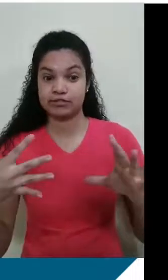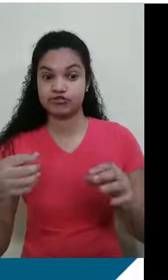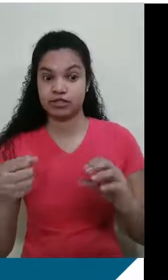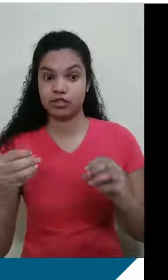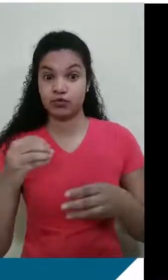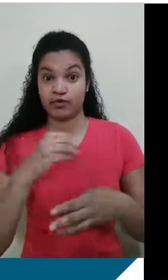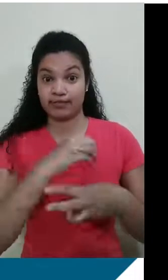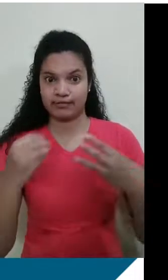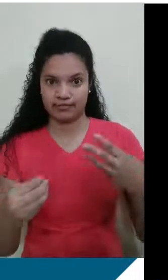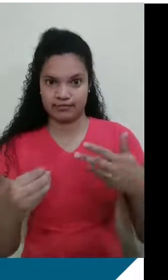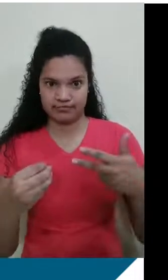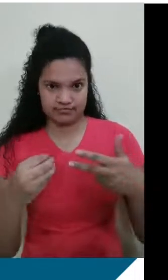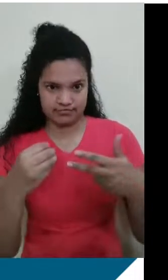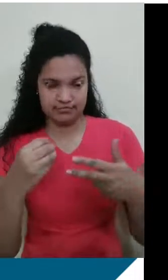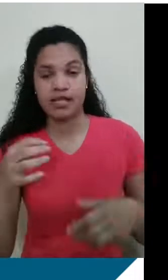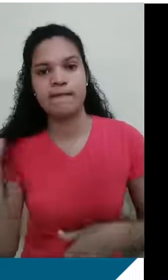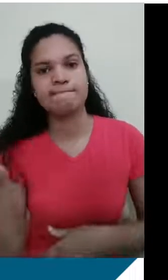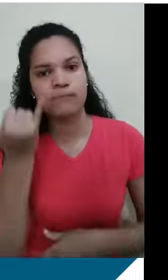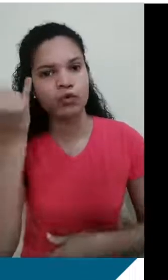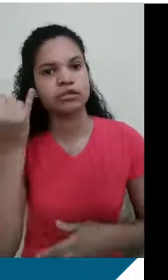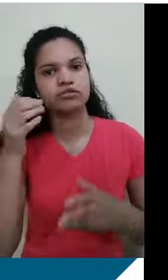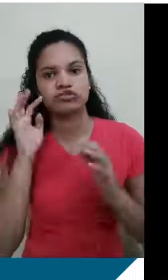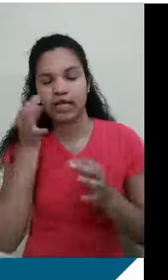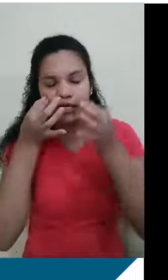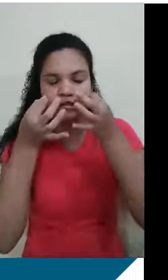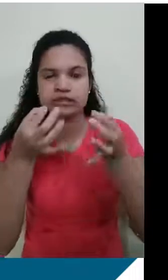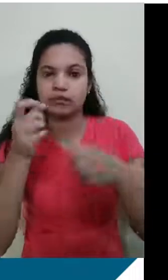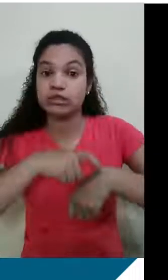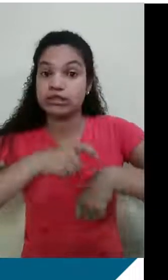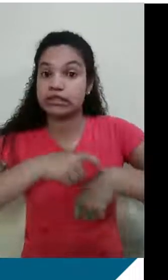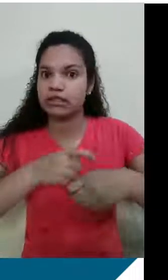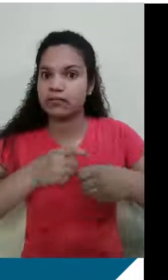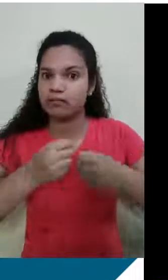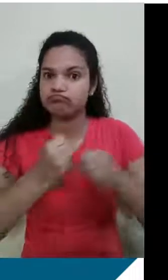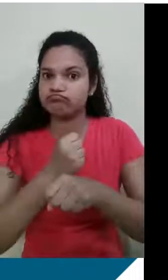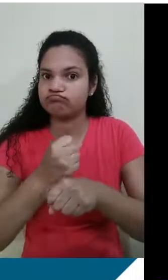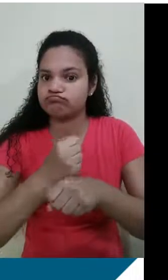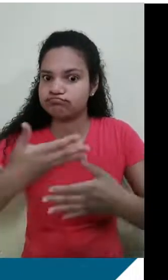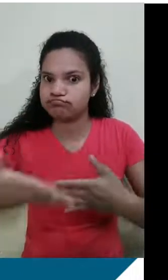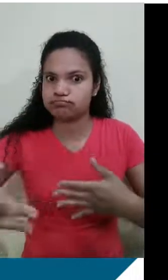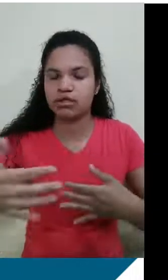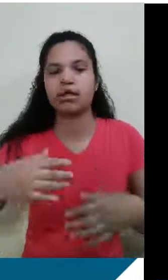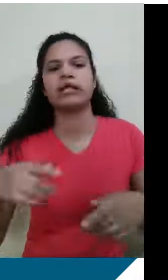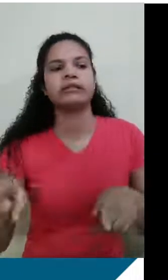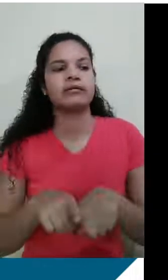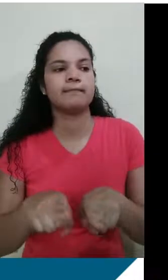atento para temas atuais. Nós vivemos uma pandemia de Covid-19, portanto,